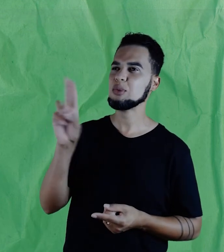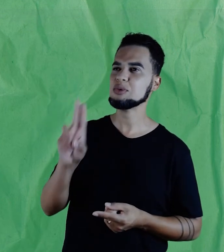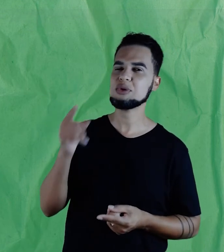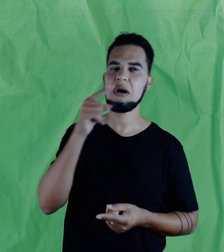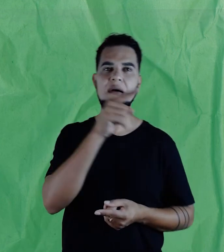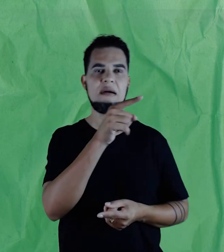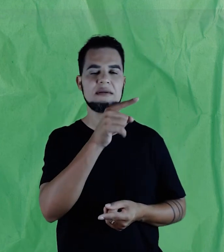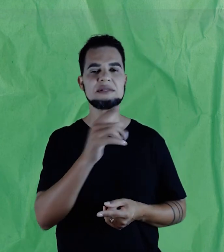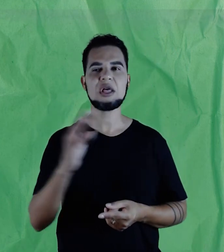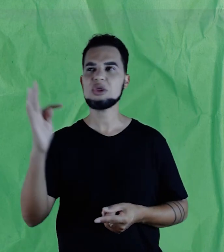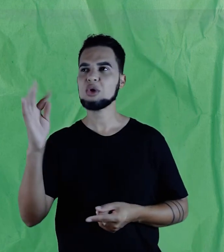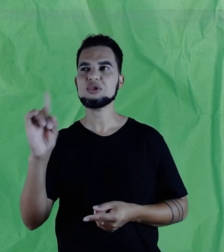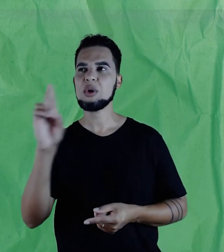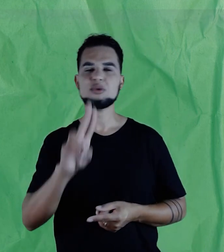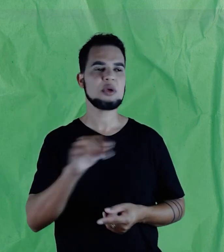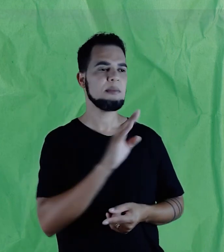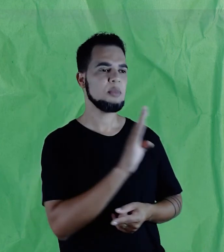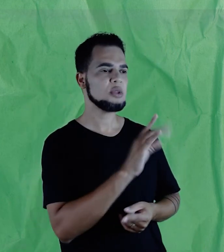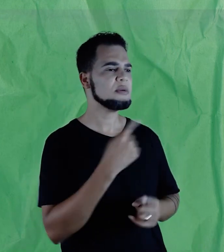Button? Né?